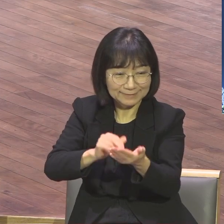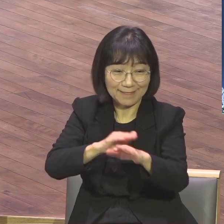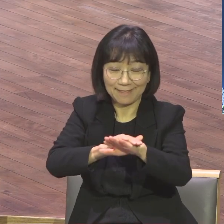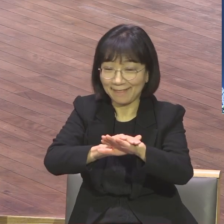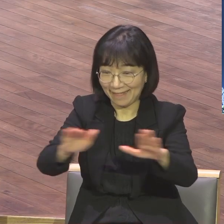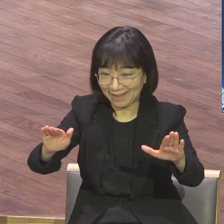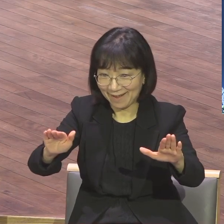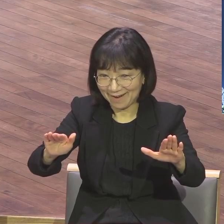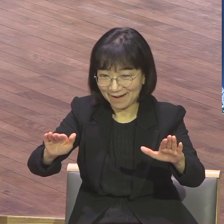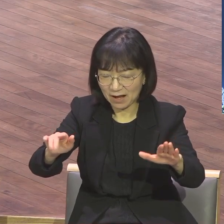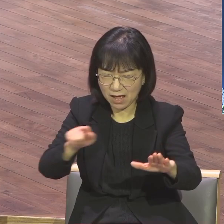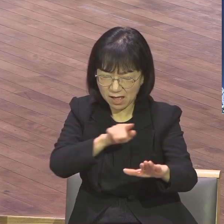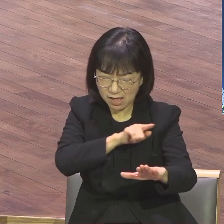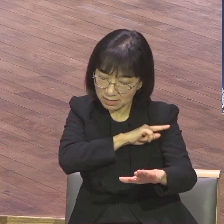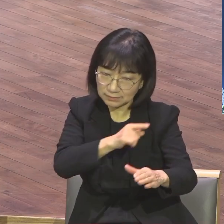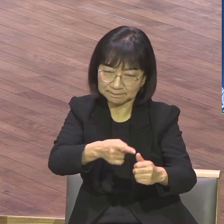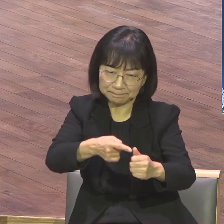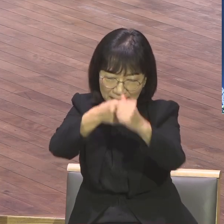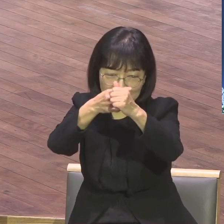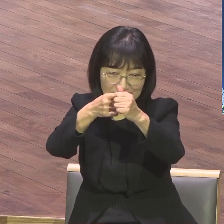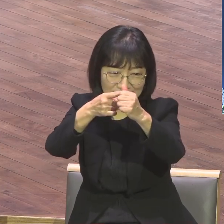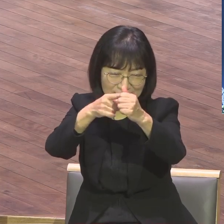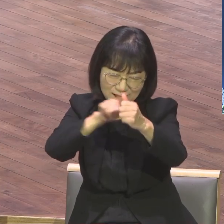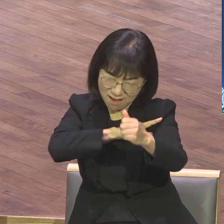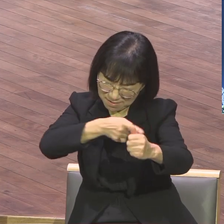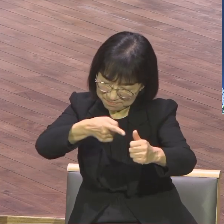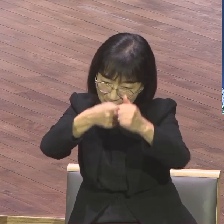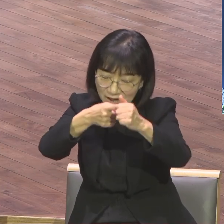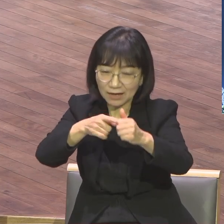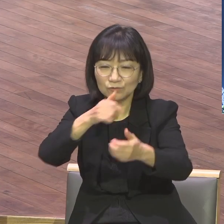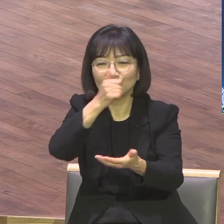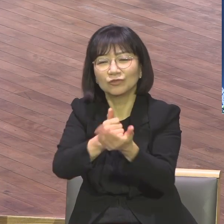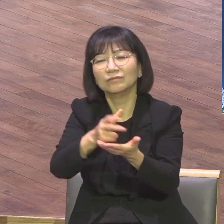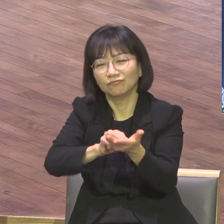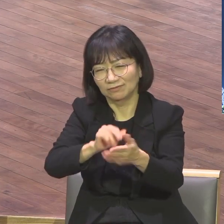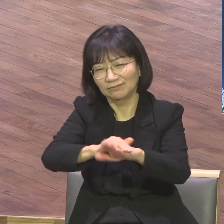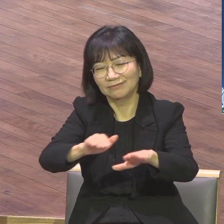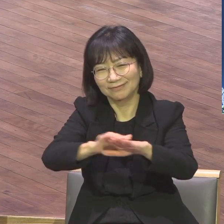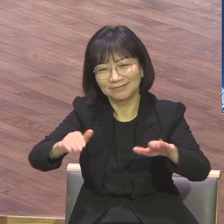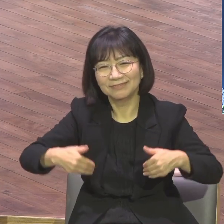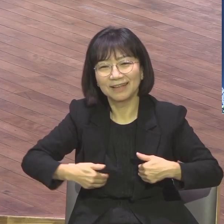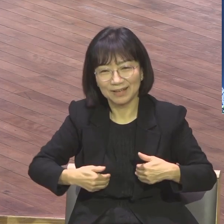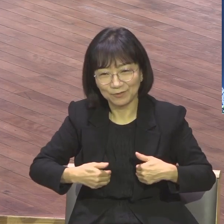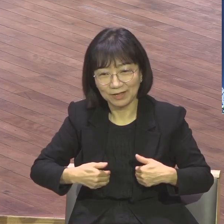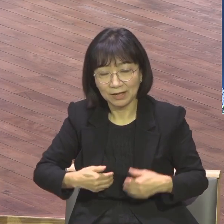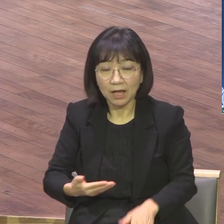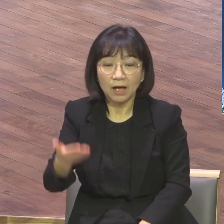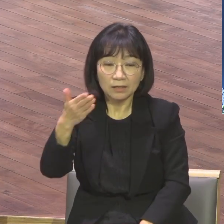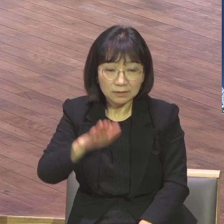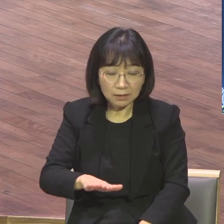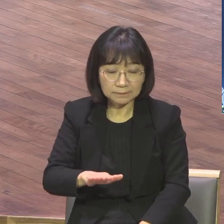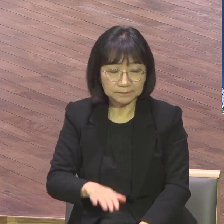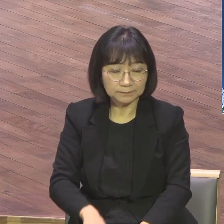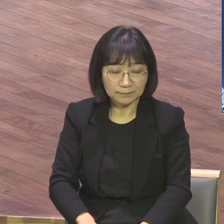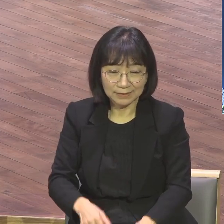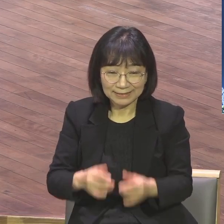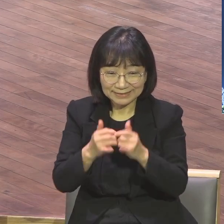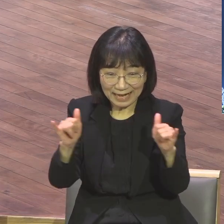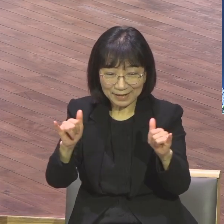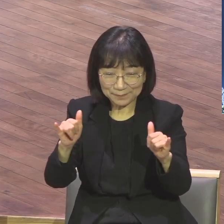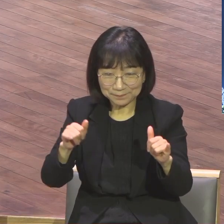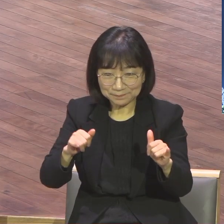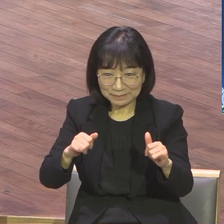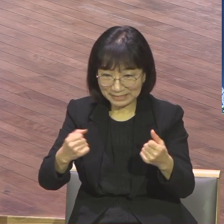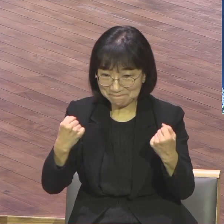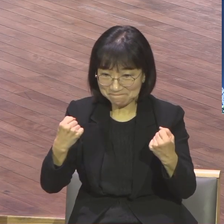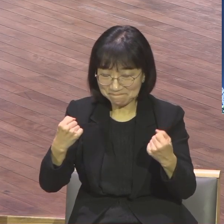인생 최우선순위다. 그 말씀하고 있는 거예요. 그런데 범죄한 이 인간 스스로 절대 해결할